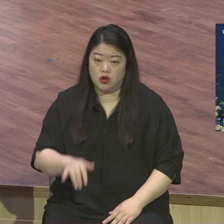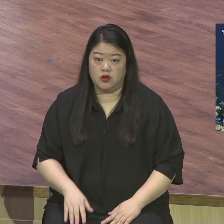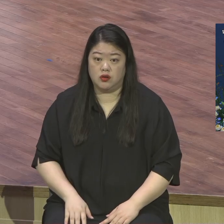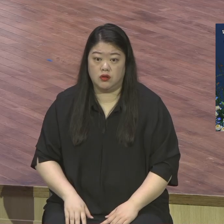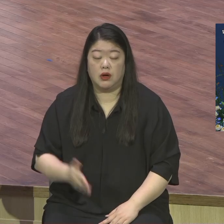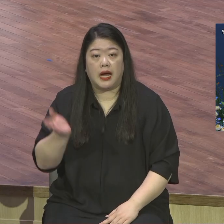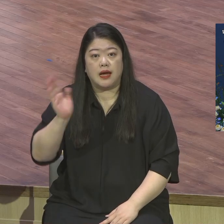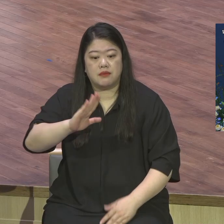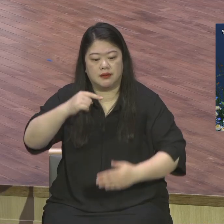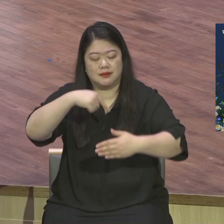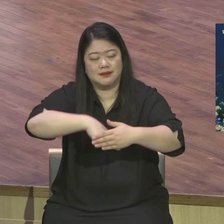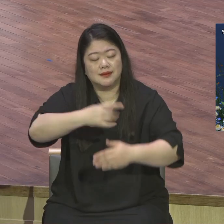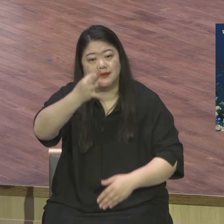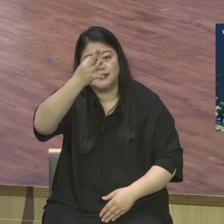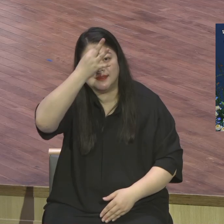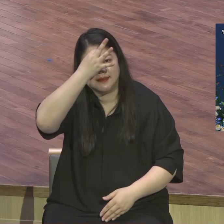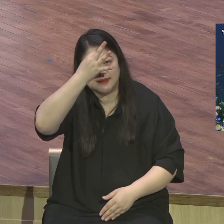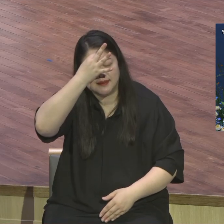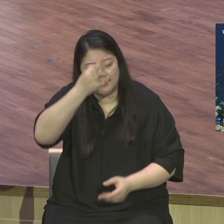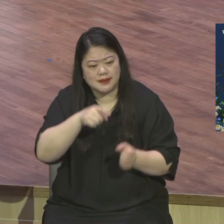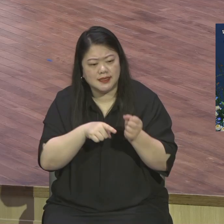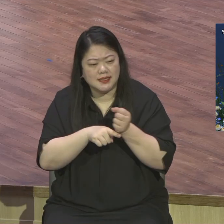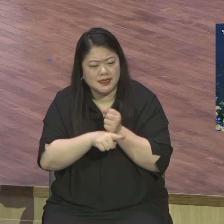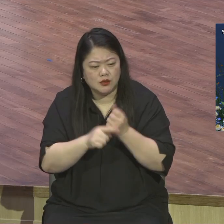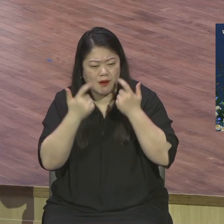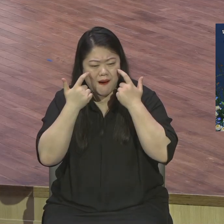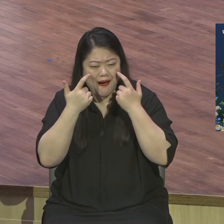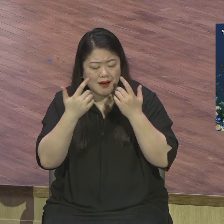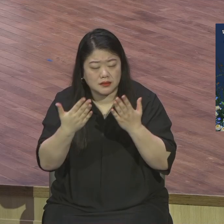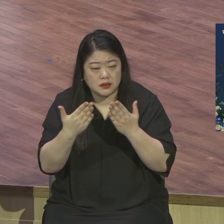존재의 이유를 몰랐던 겁니다.